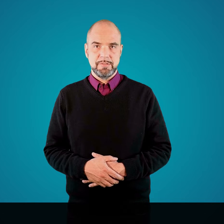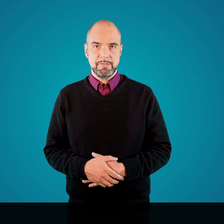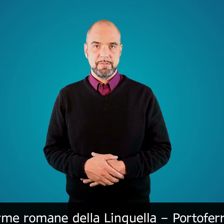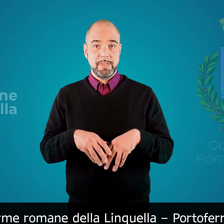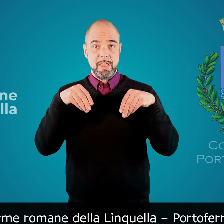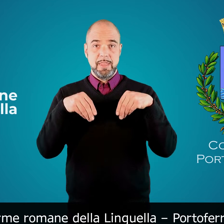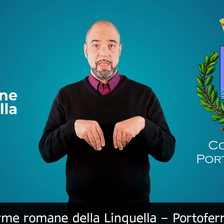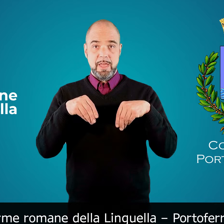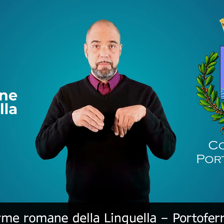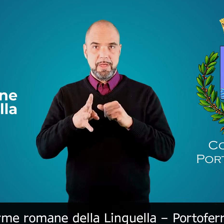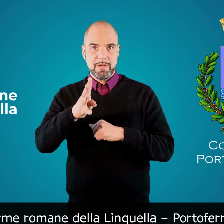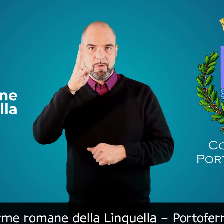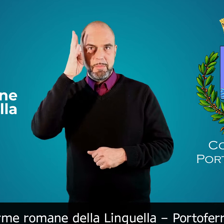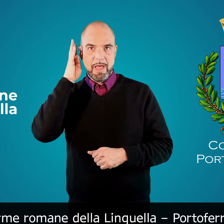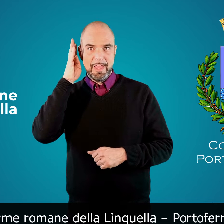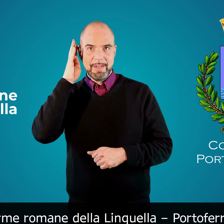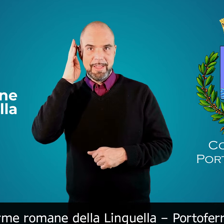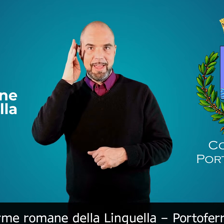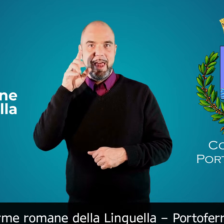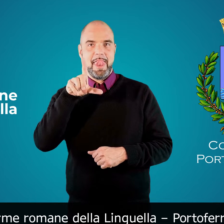Le terme romane della linguella